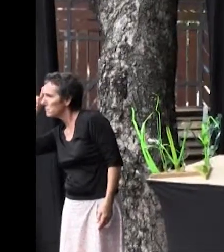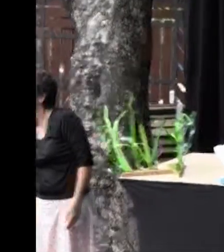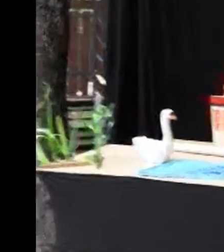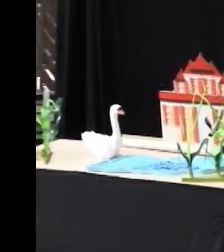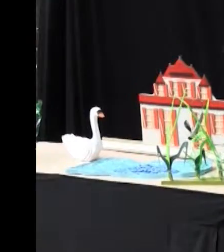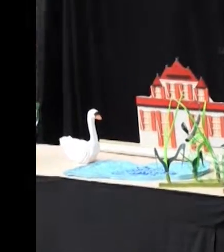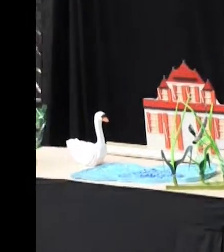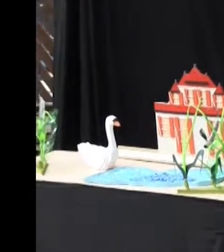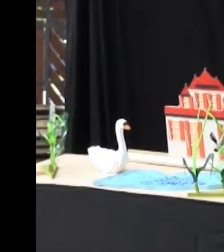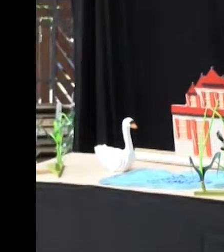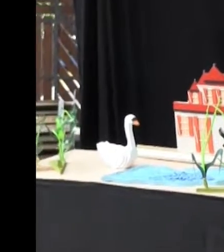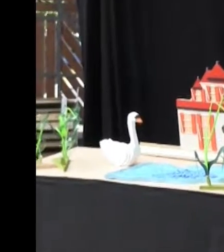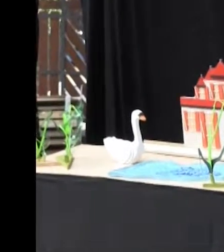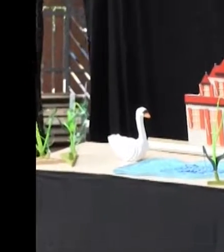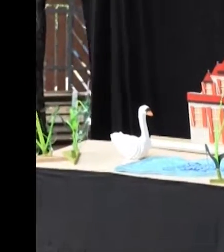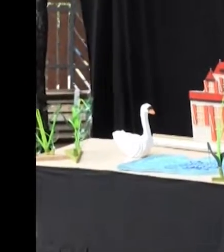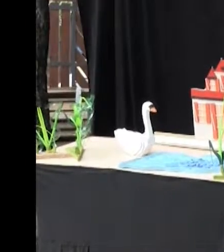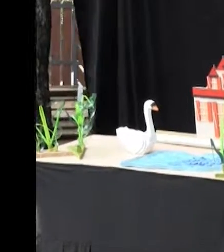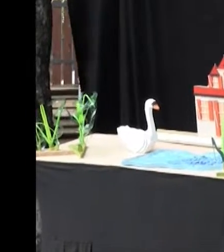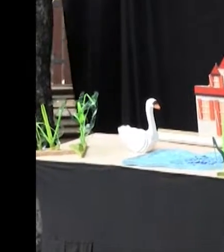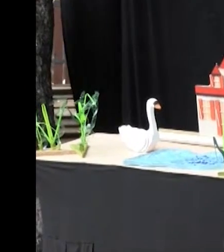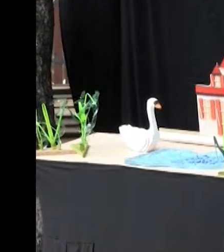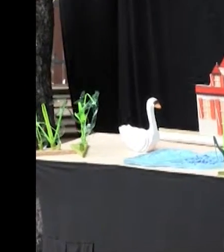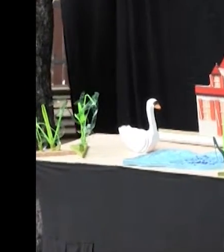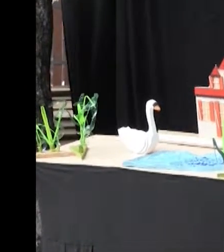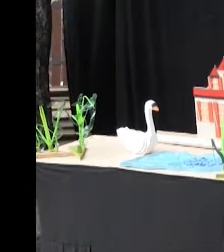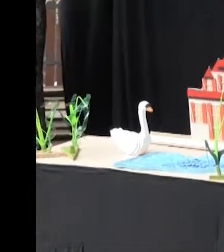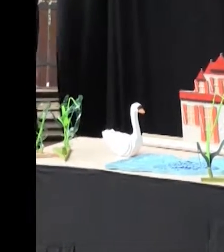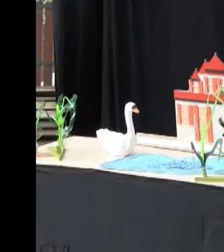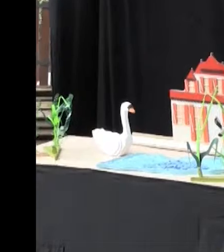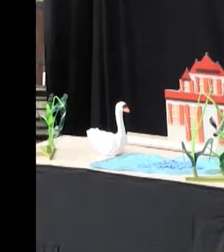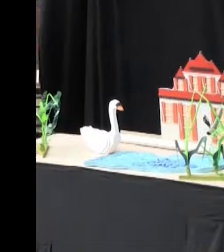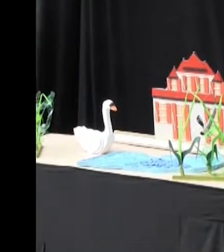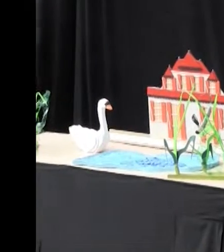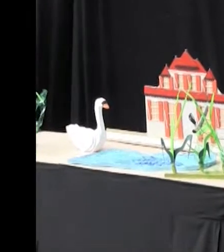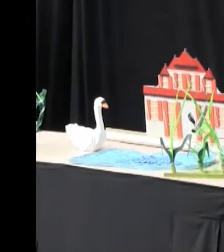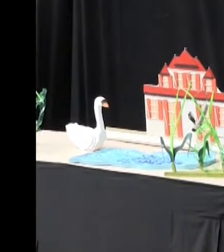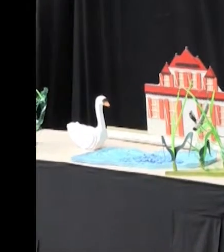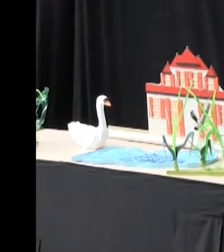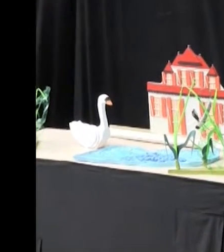venez nous dire au chat, où les comme nous, où les ainsi.